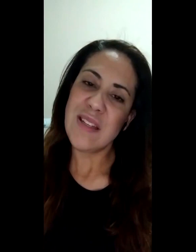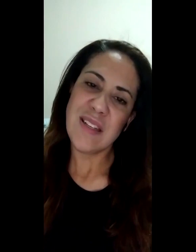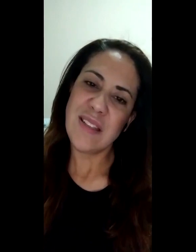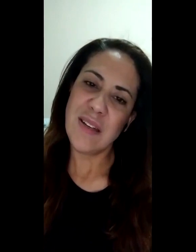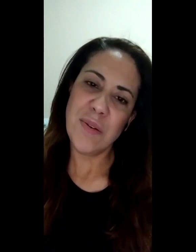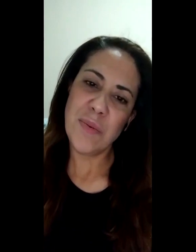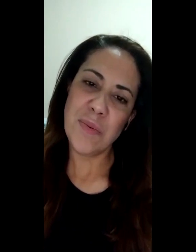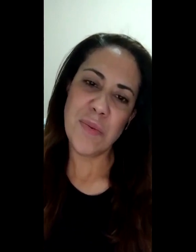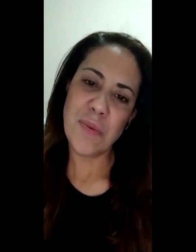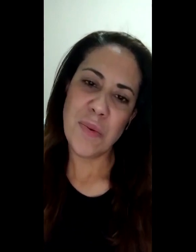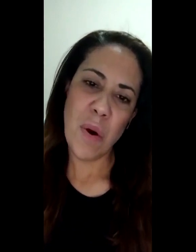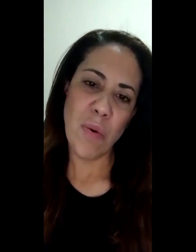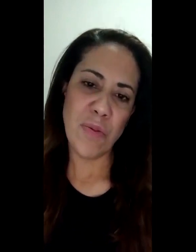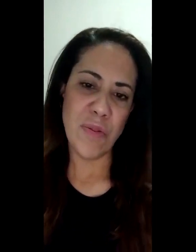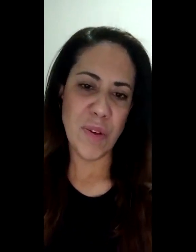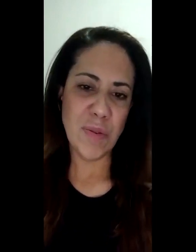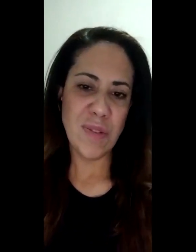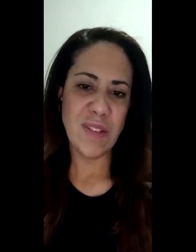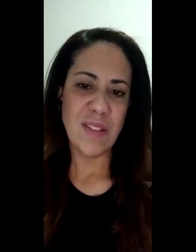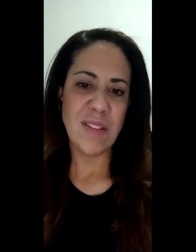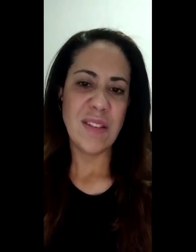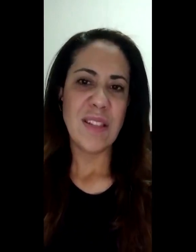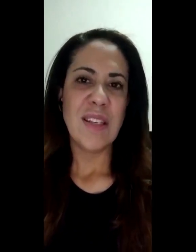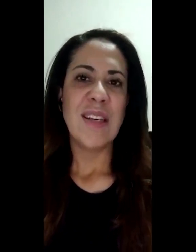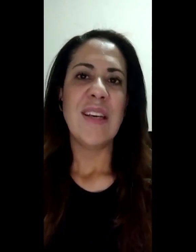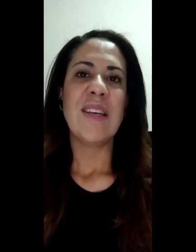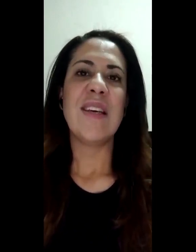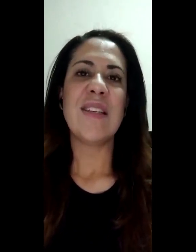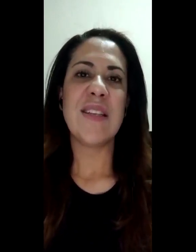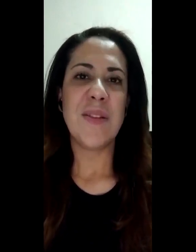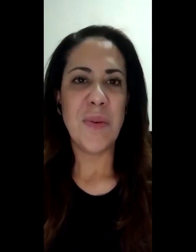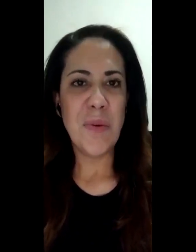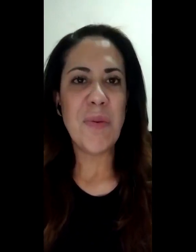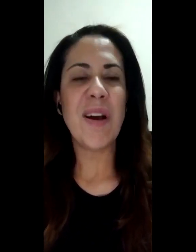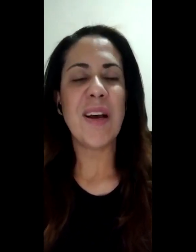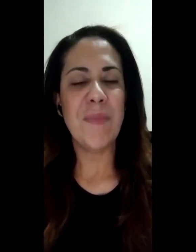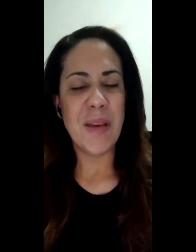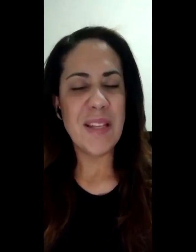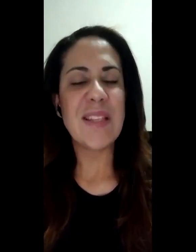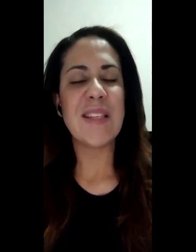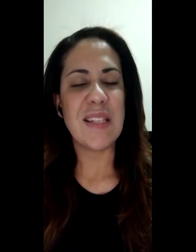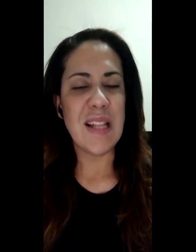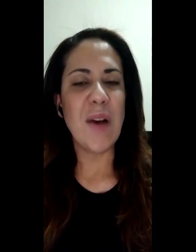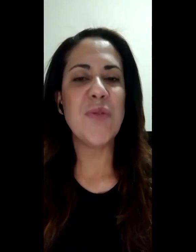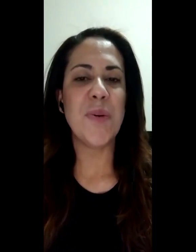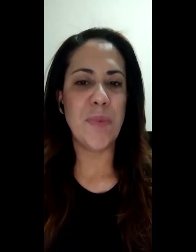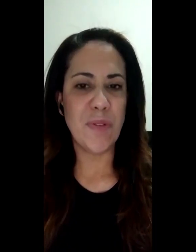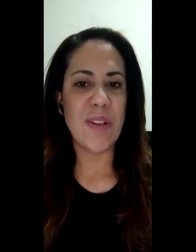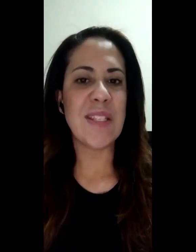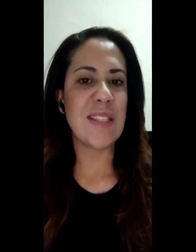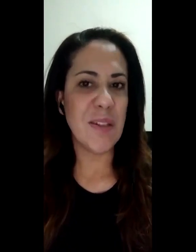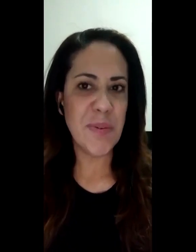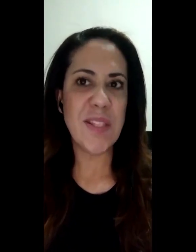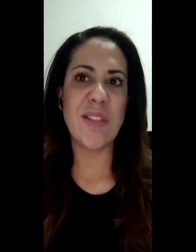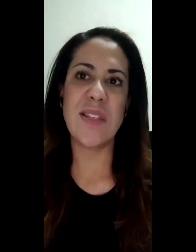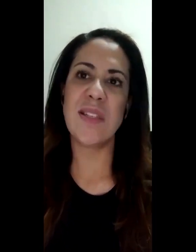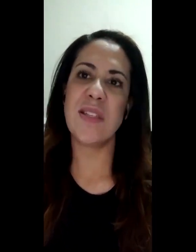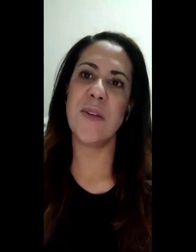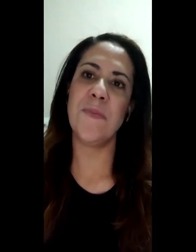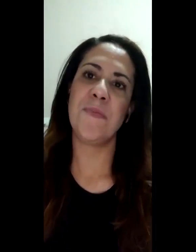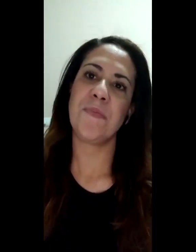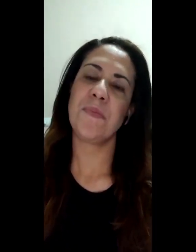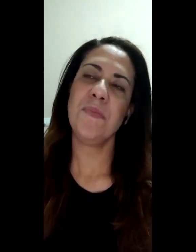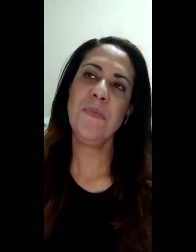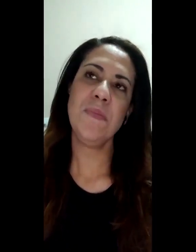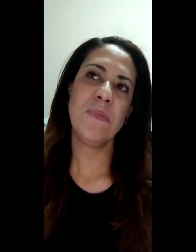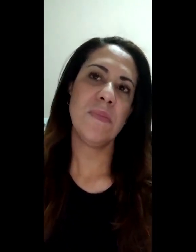O mestre então ouviu e acenou com a cabeça em sinal de aprovação e